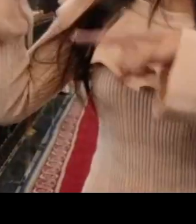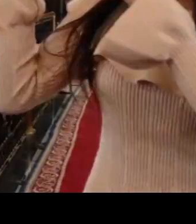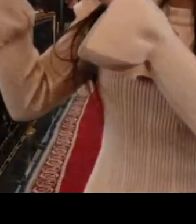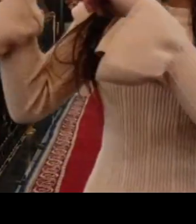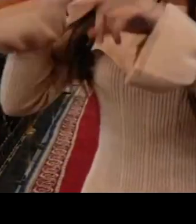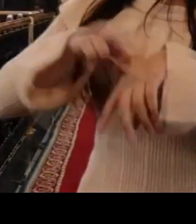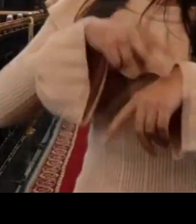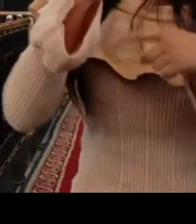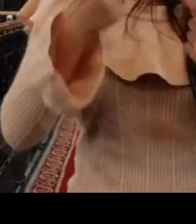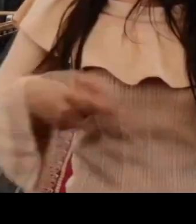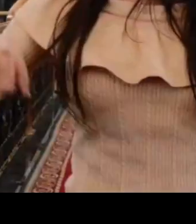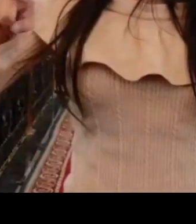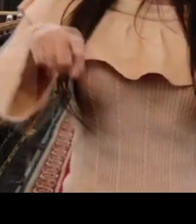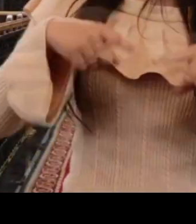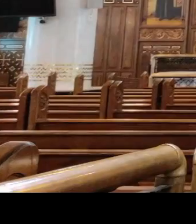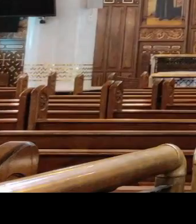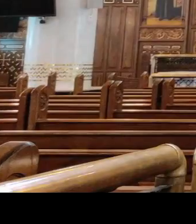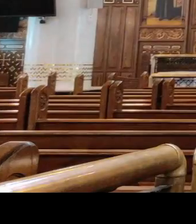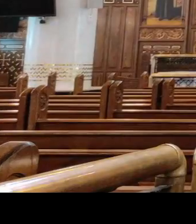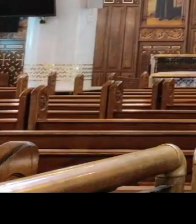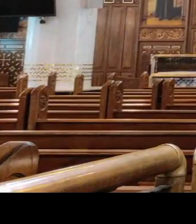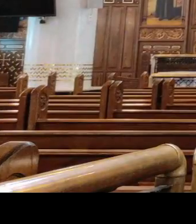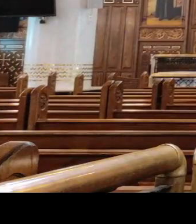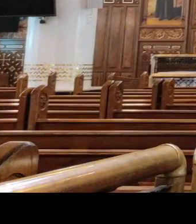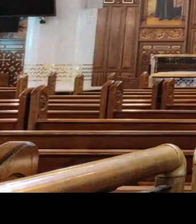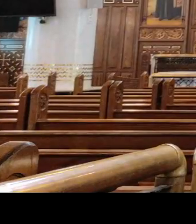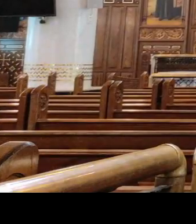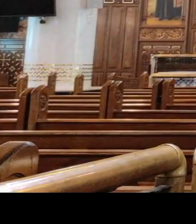اسجد لاسمك وهرنم.